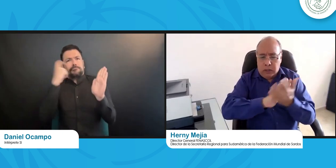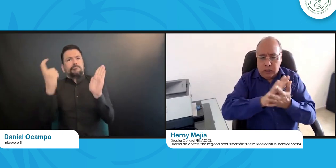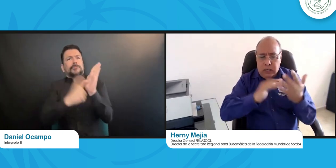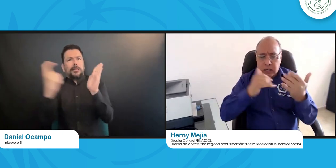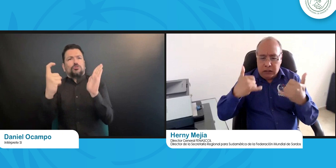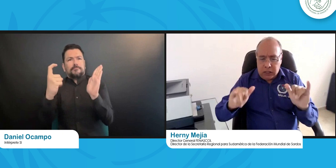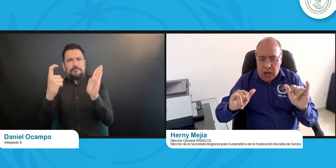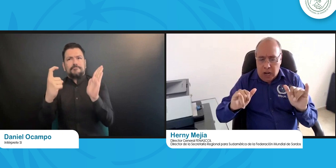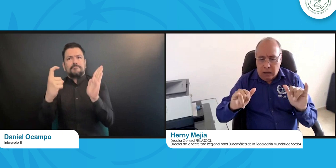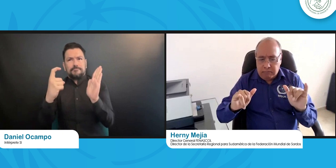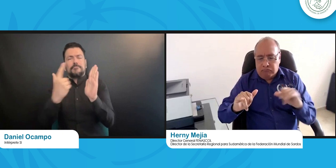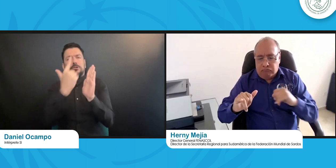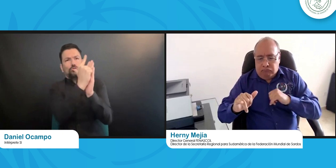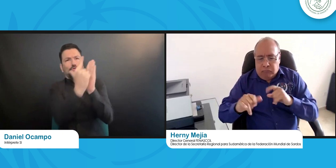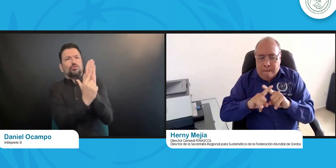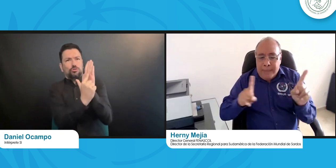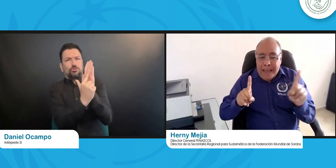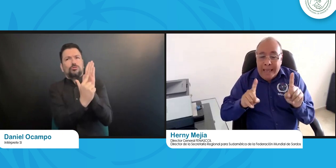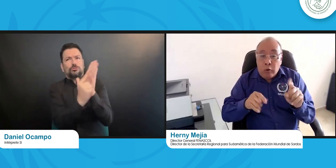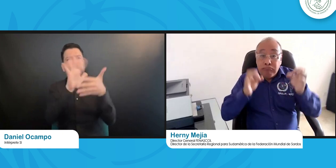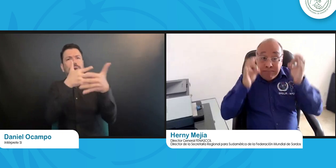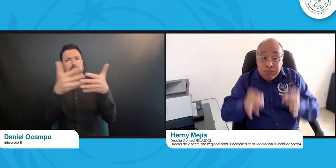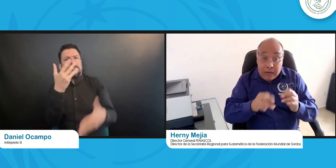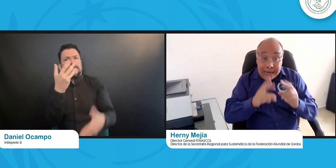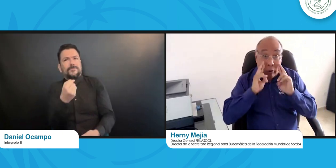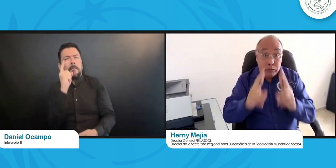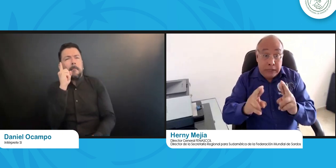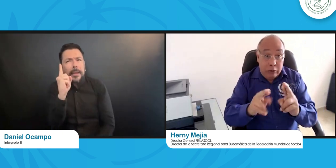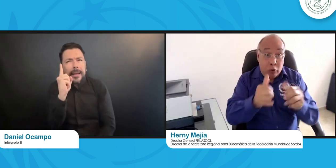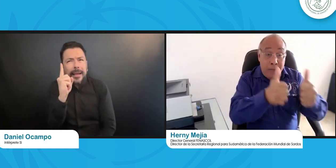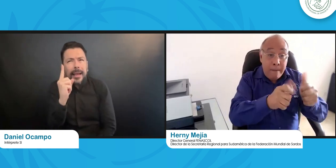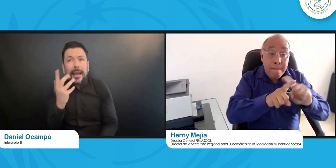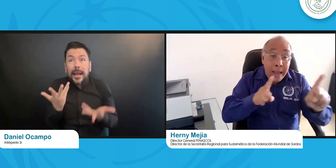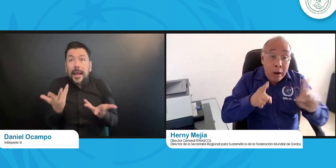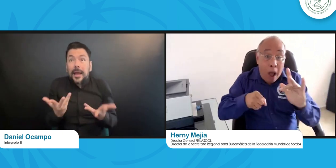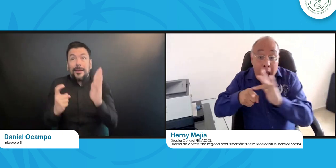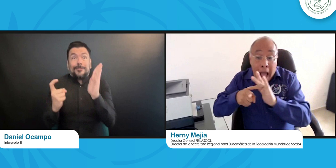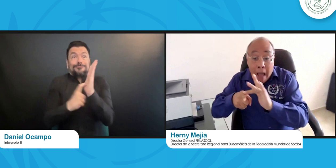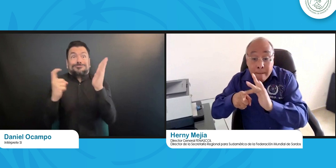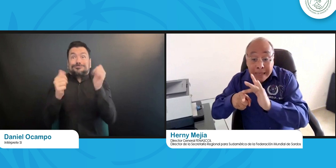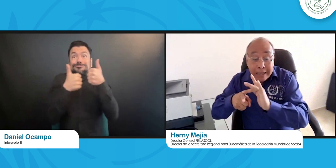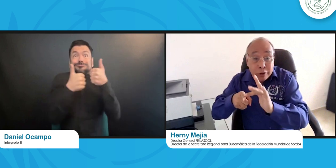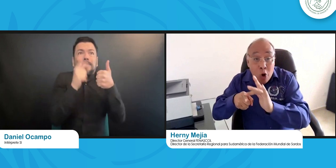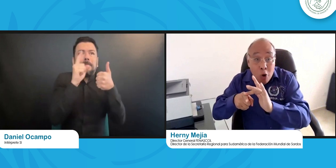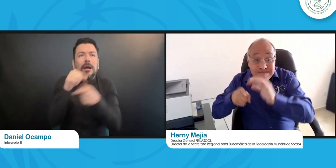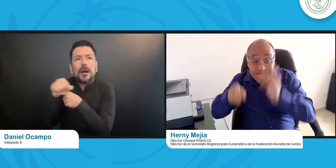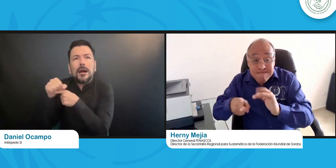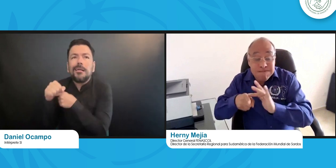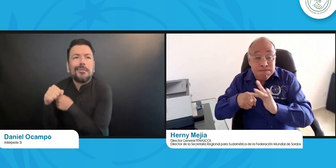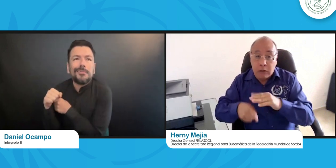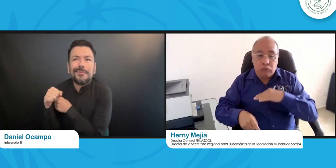de países tienen dicho reconocimiento por ley, pero su aplicación aún no es